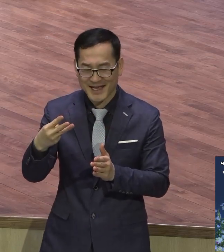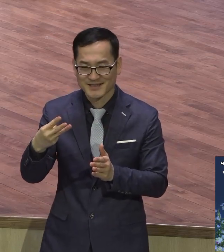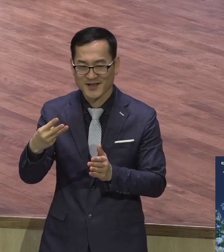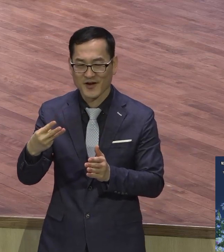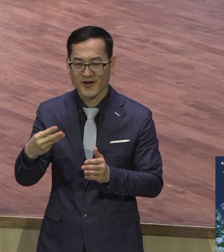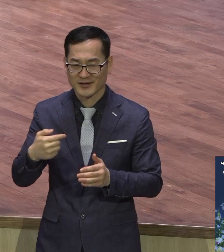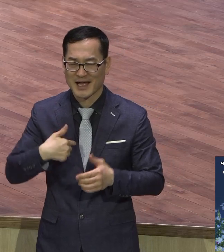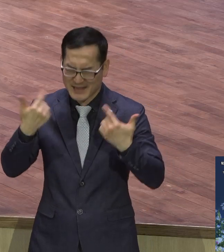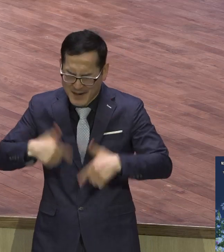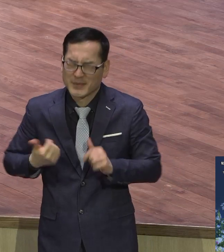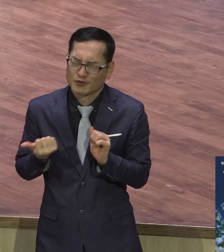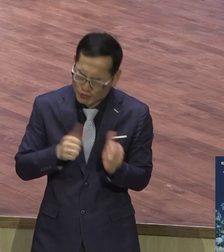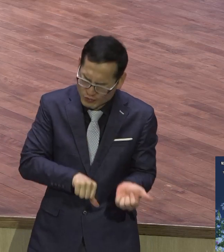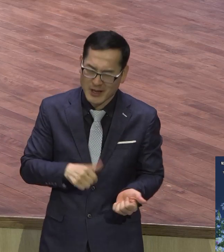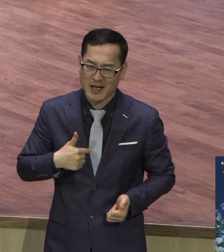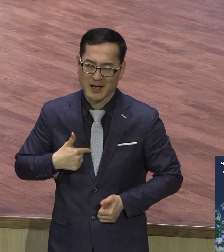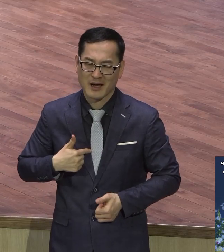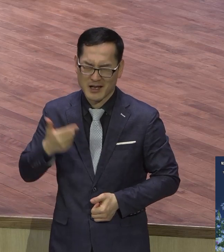날마다 죽노라.